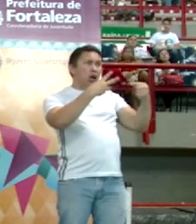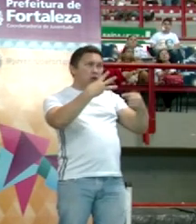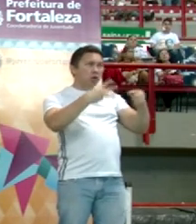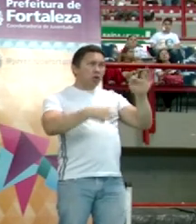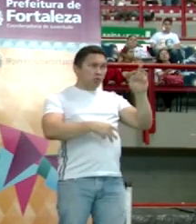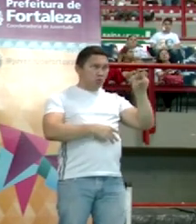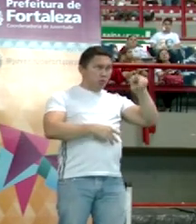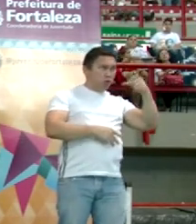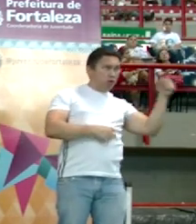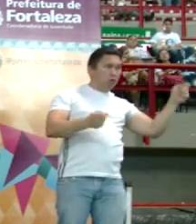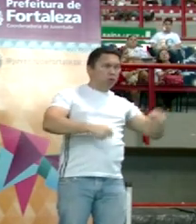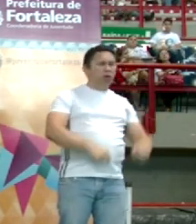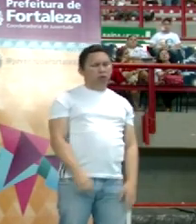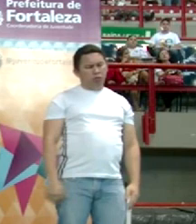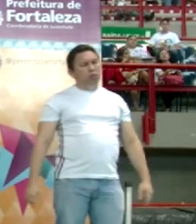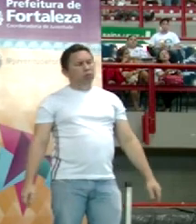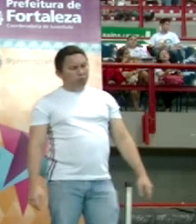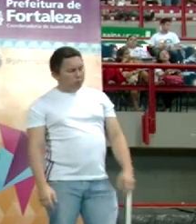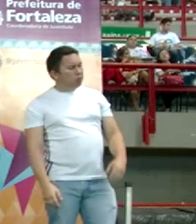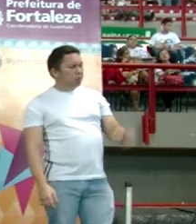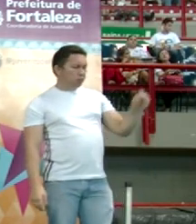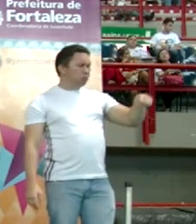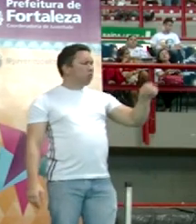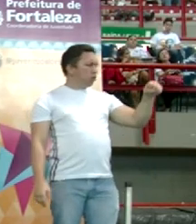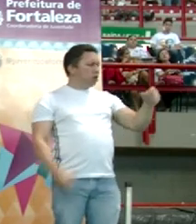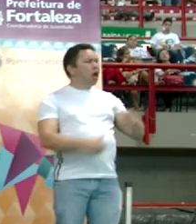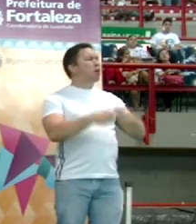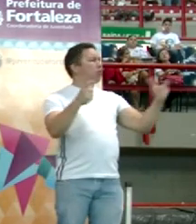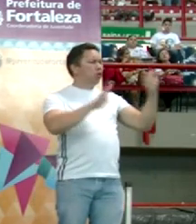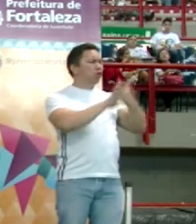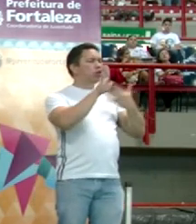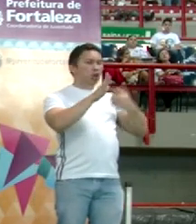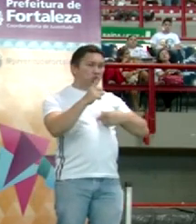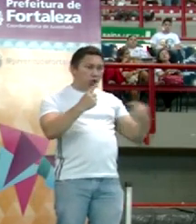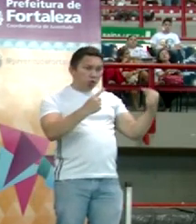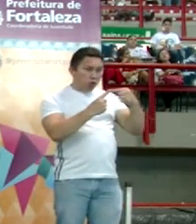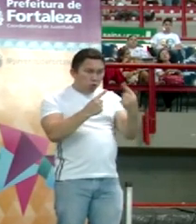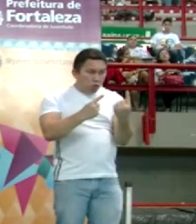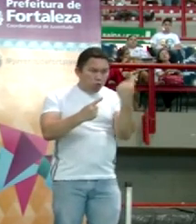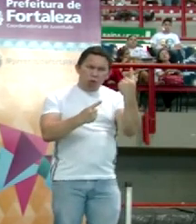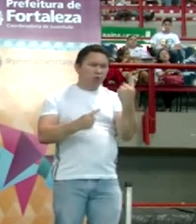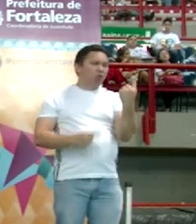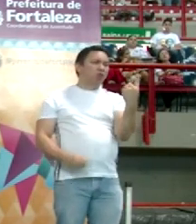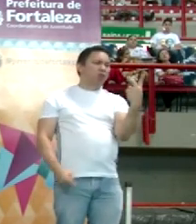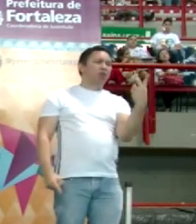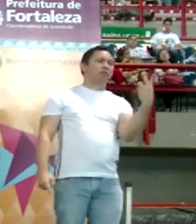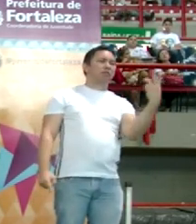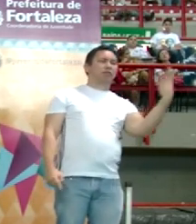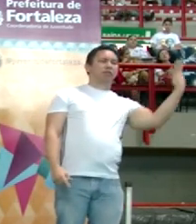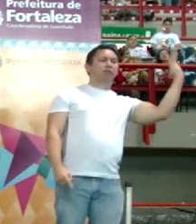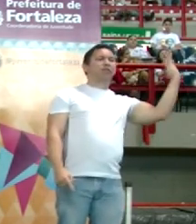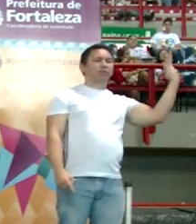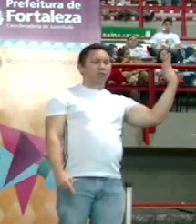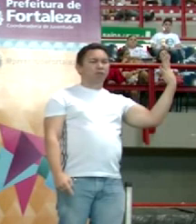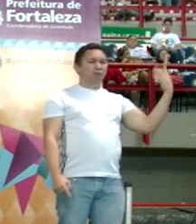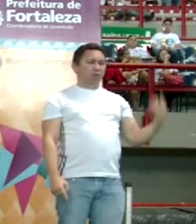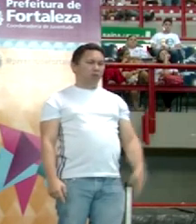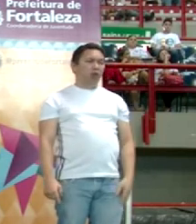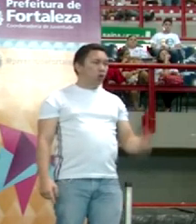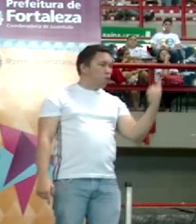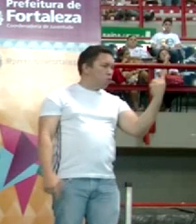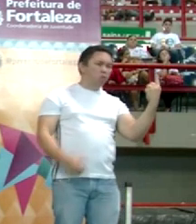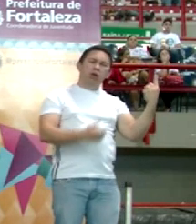é possível, como é isso que acontece na maioria das vezes. Na maioria das vezes, o que nós temos é mais de